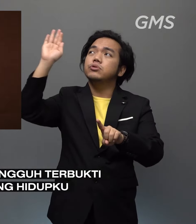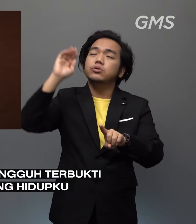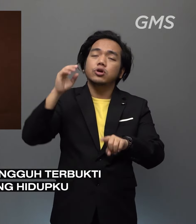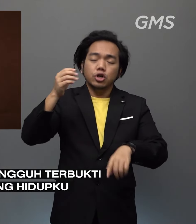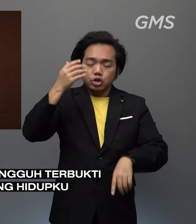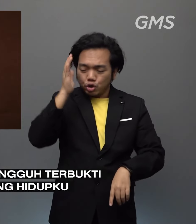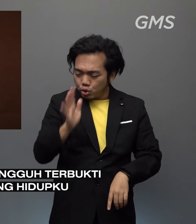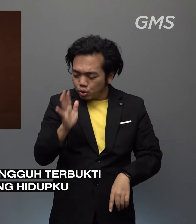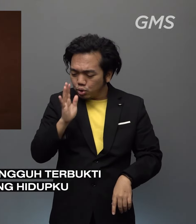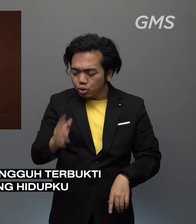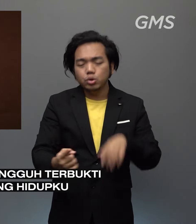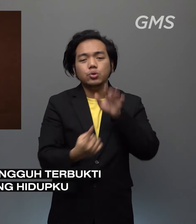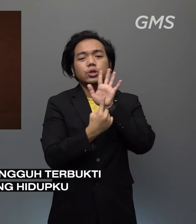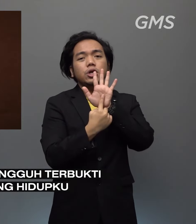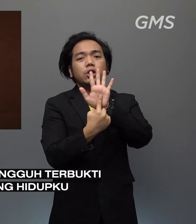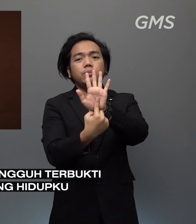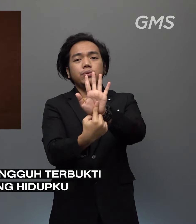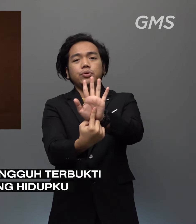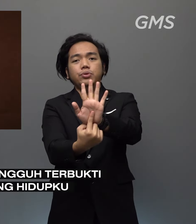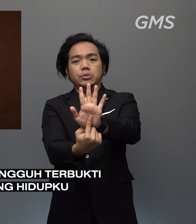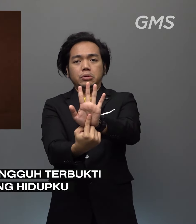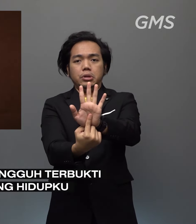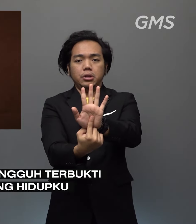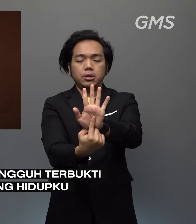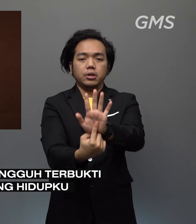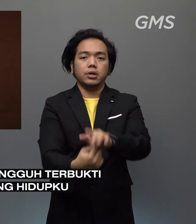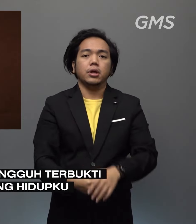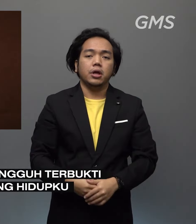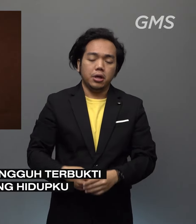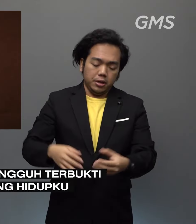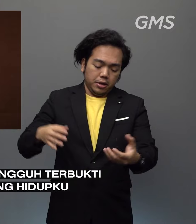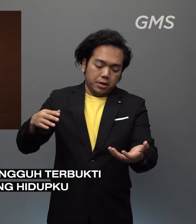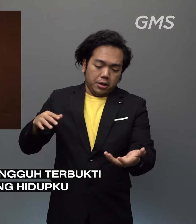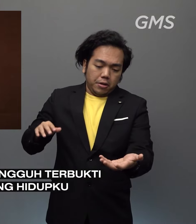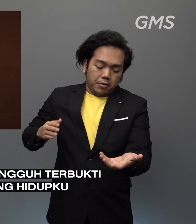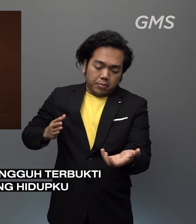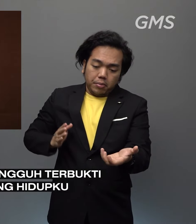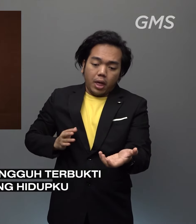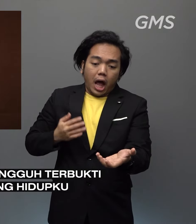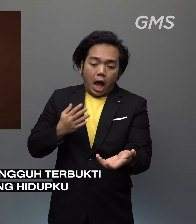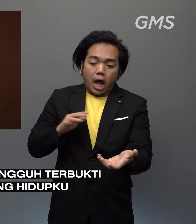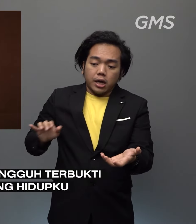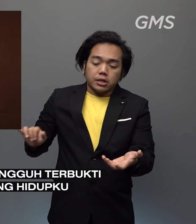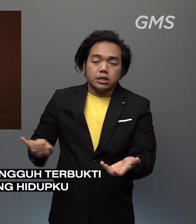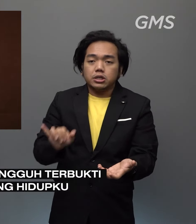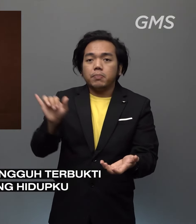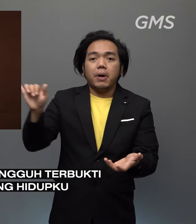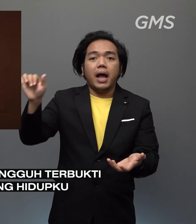kesetiaanmu sungguh terbukti di